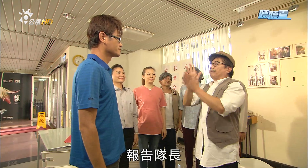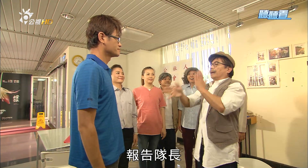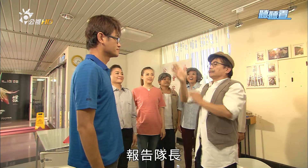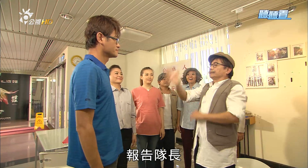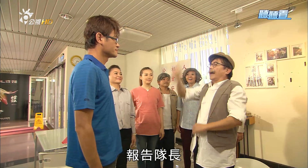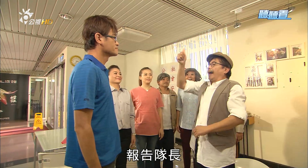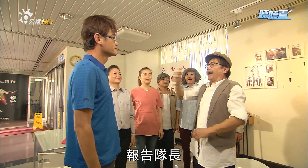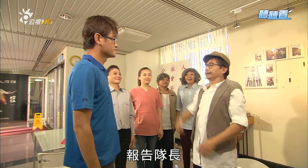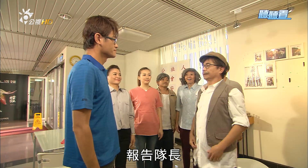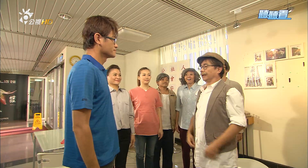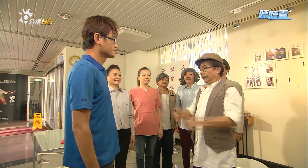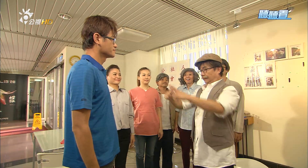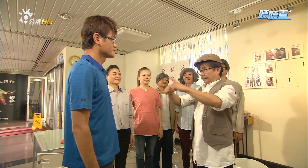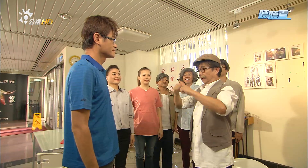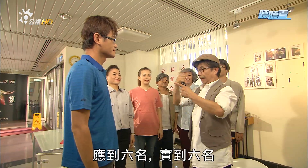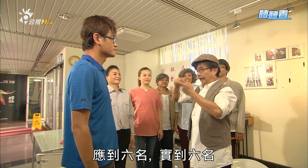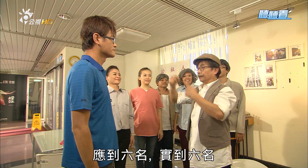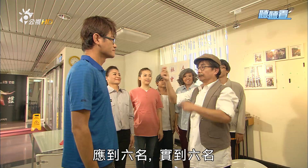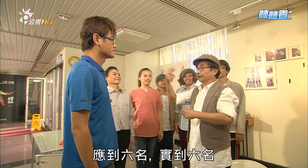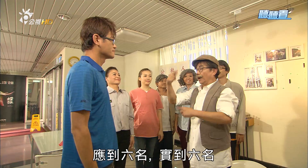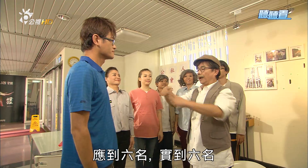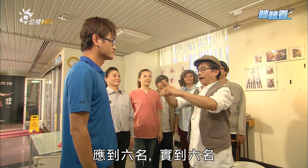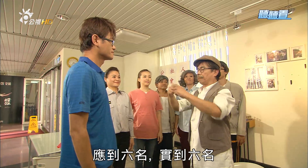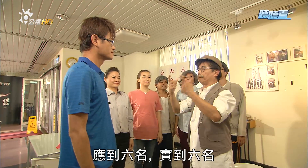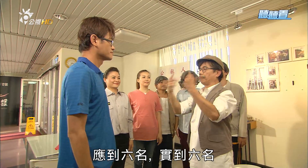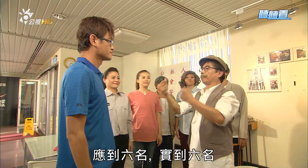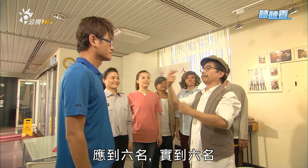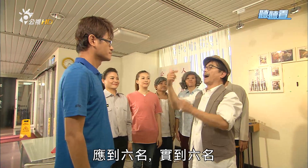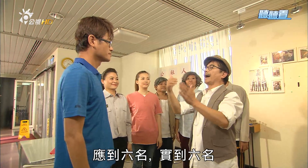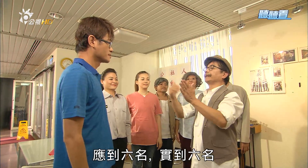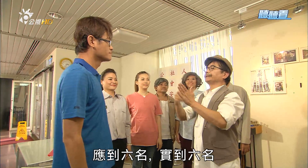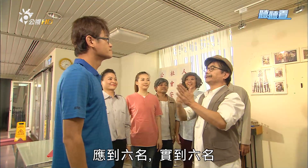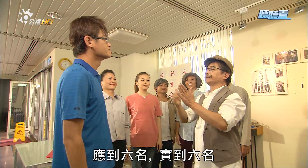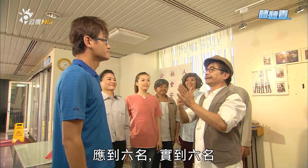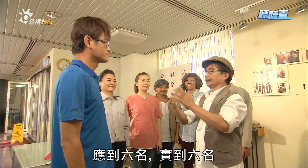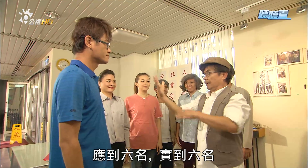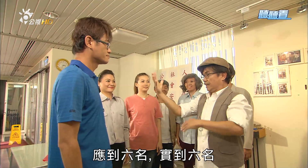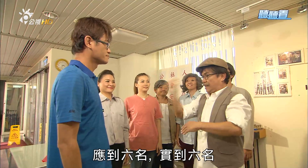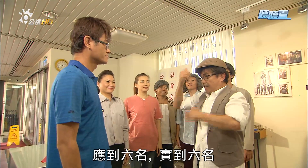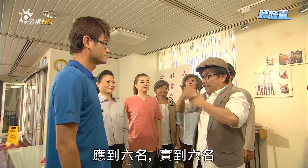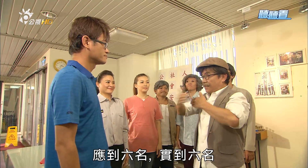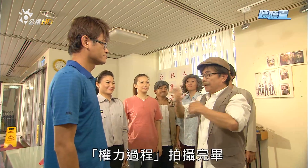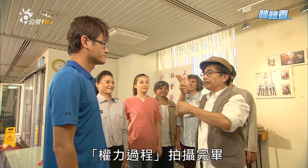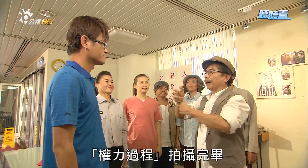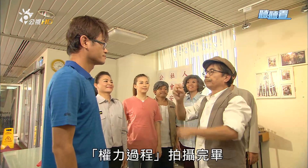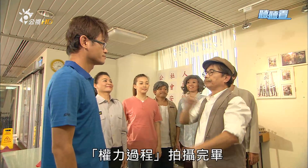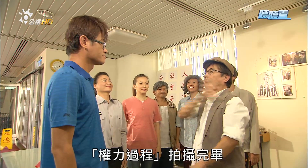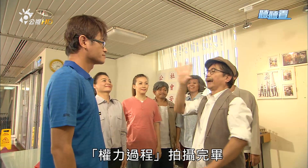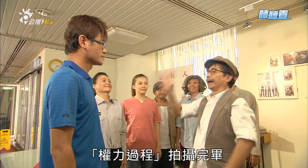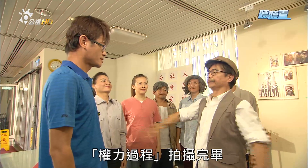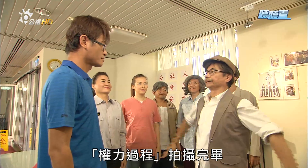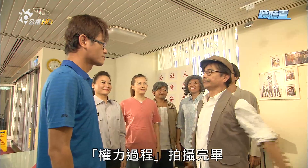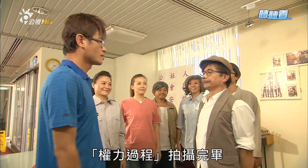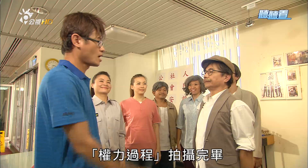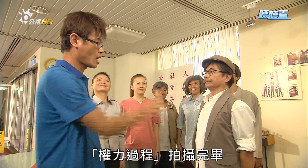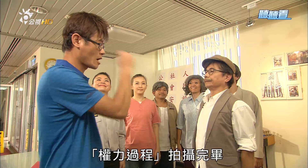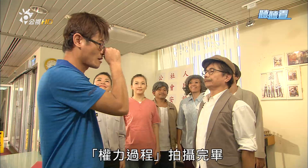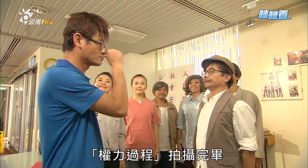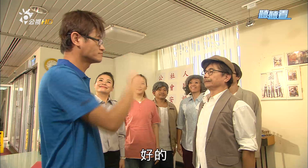报告队长，阴道六名，食道六名，全力过程拍摄完毕。好